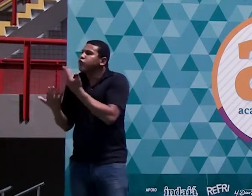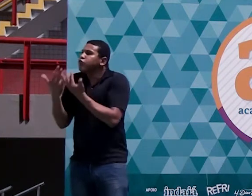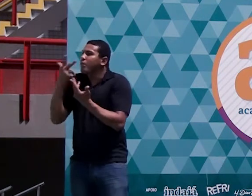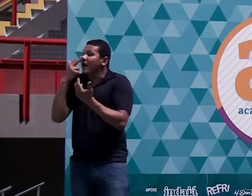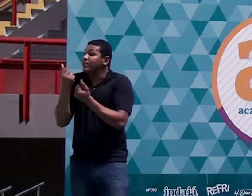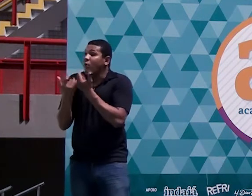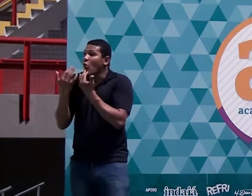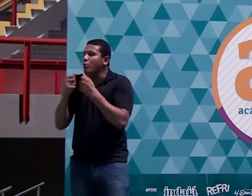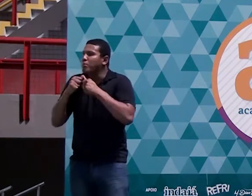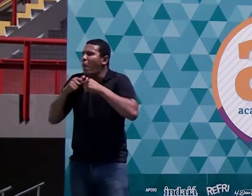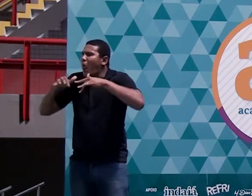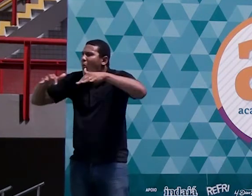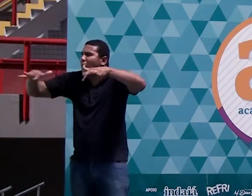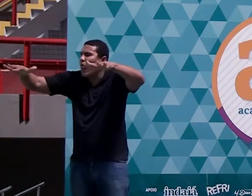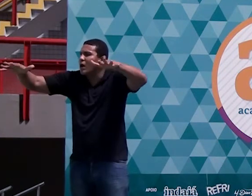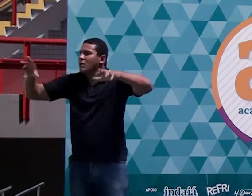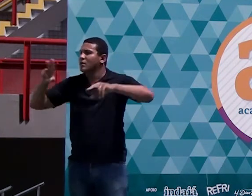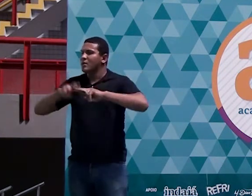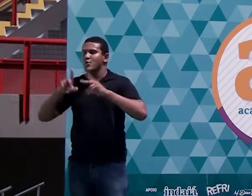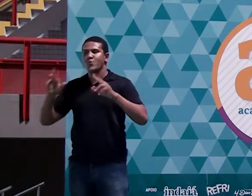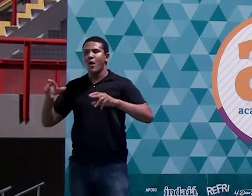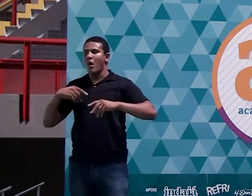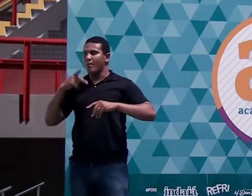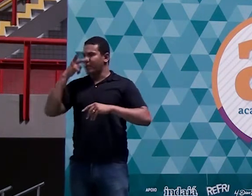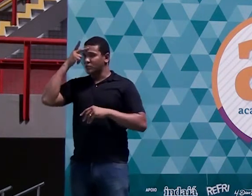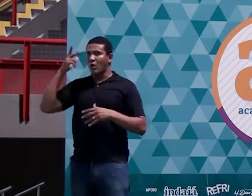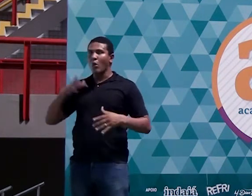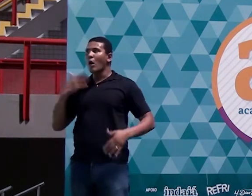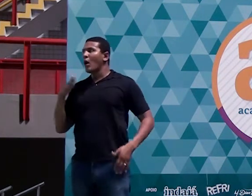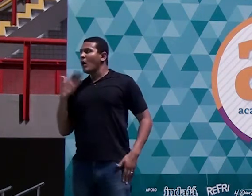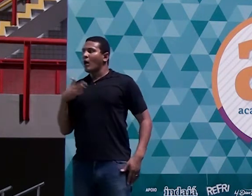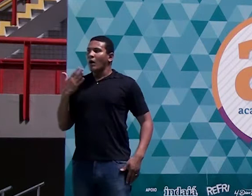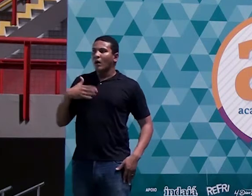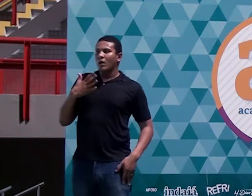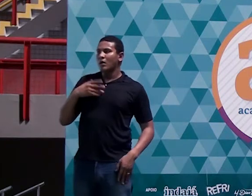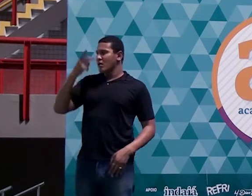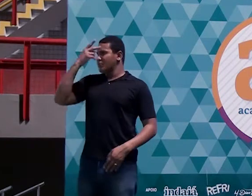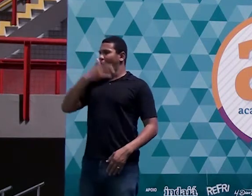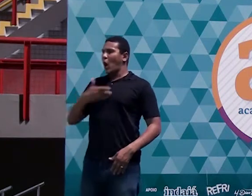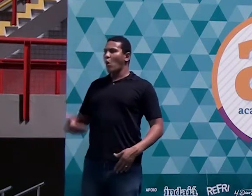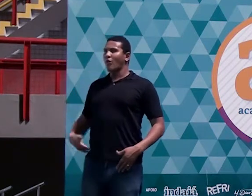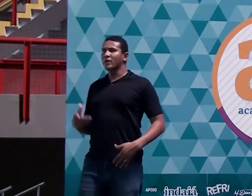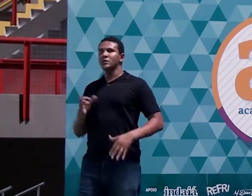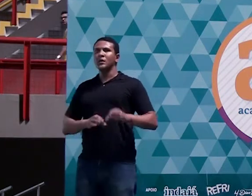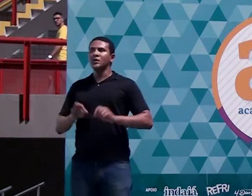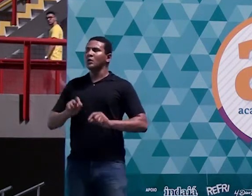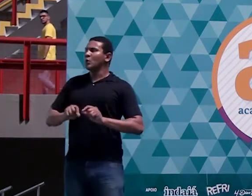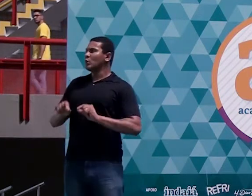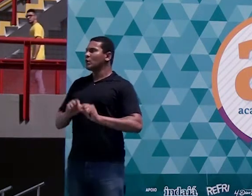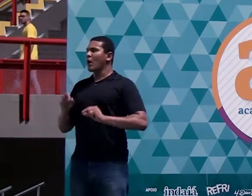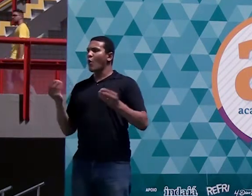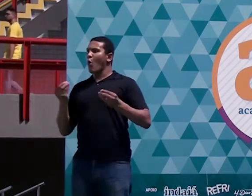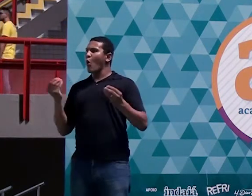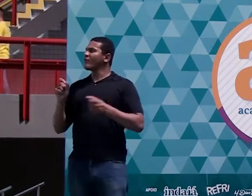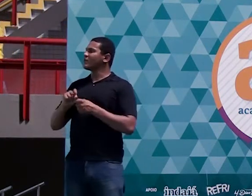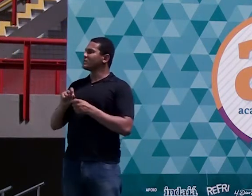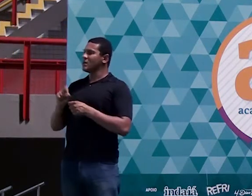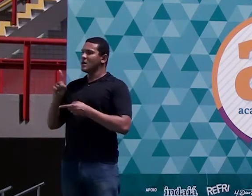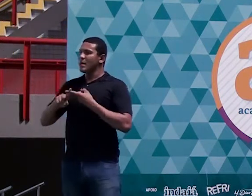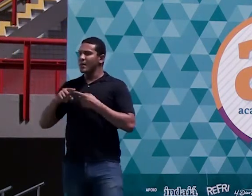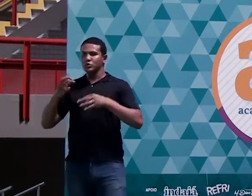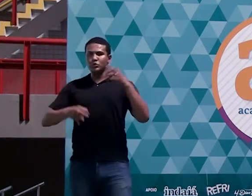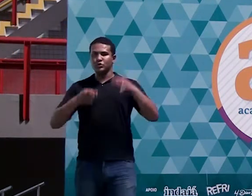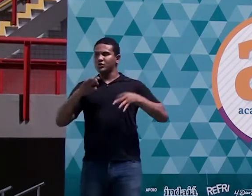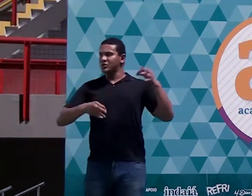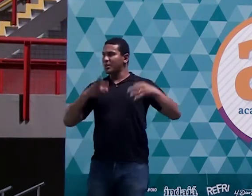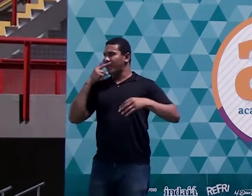magistrados atordoados, a população apavorada, o governo político desarticulado. A justiça não é mais obedecida,